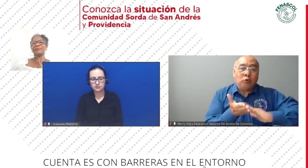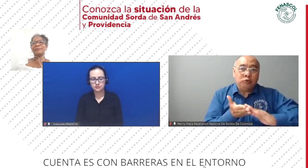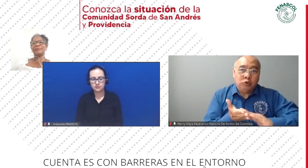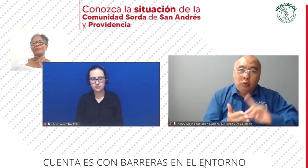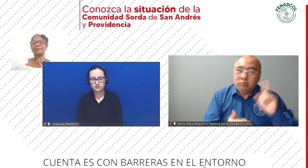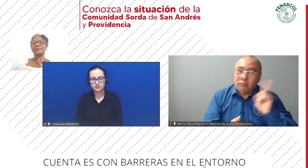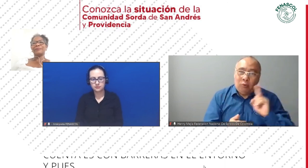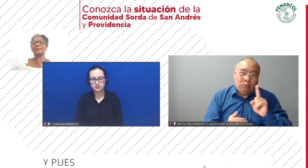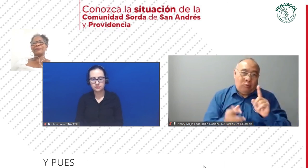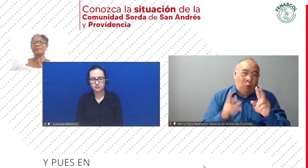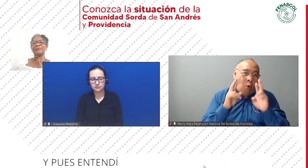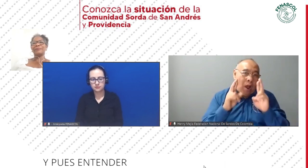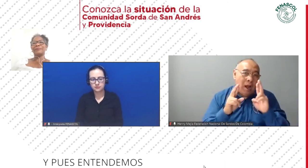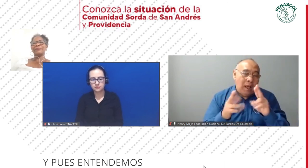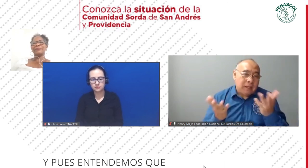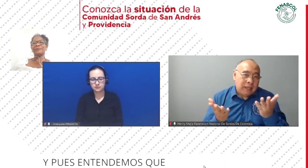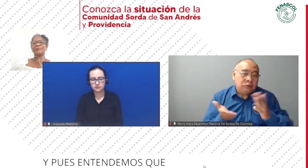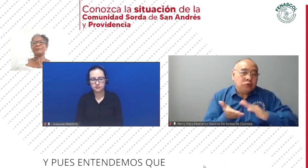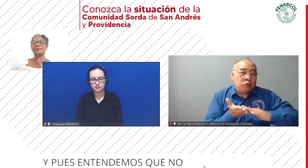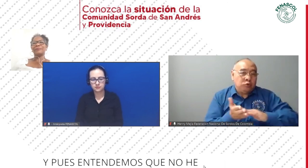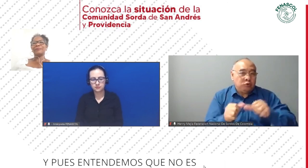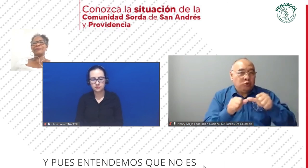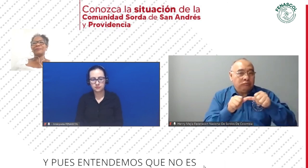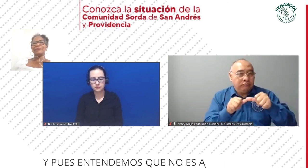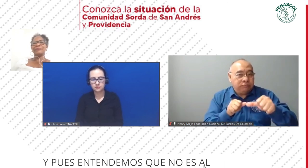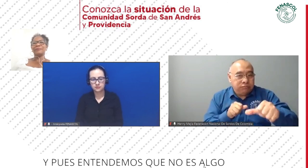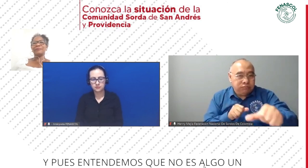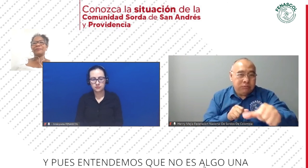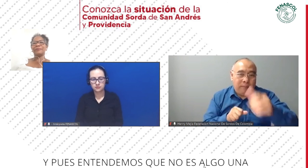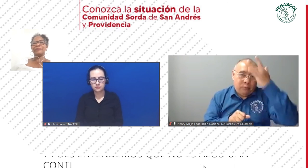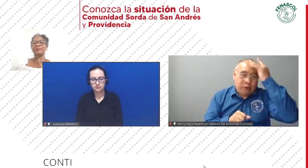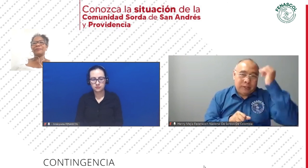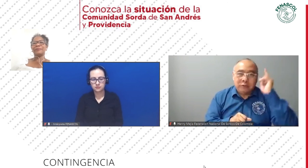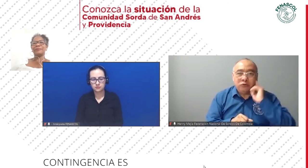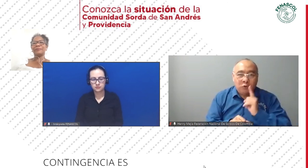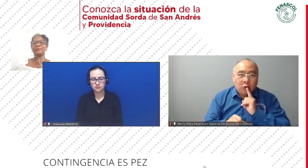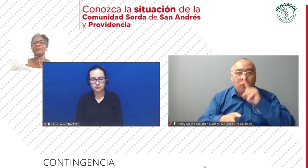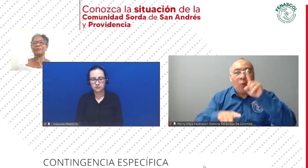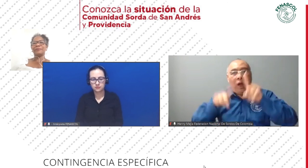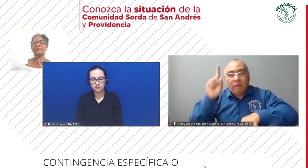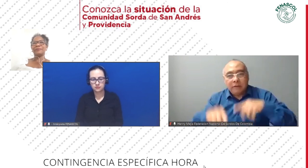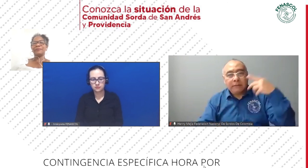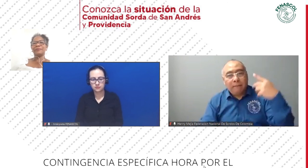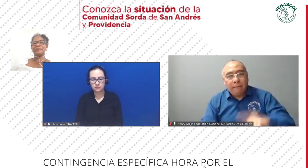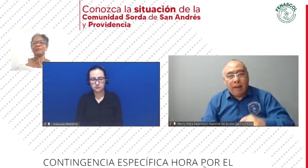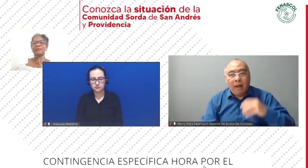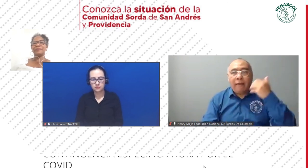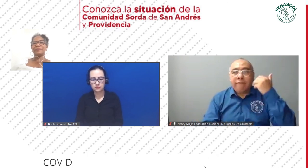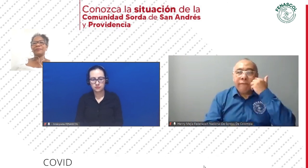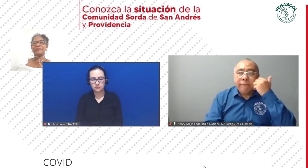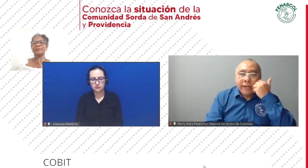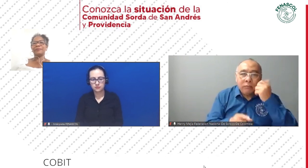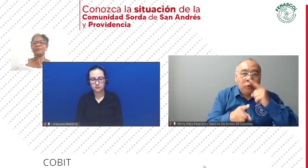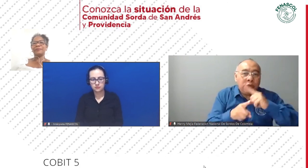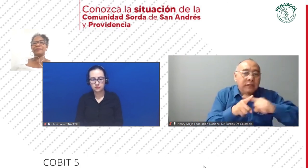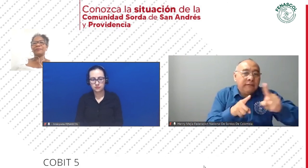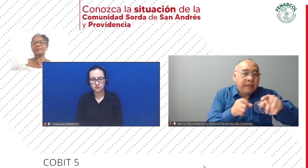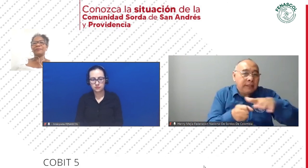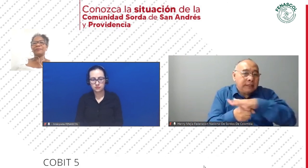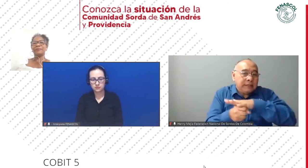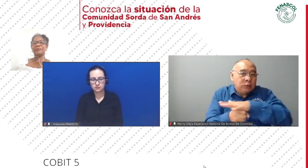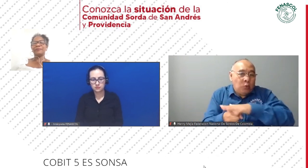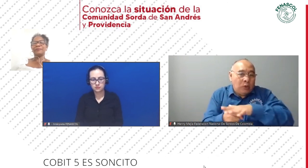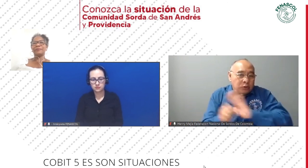y pues entendemos que no es algo una contingencia específica ahora por el commit sino que